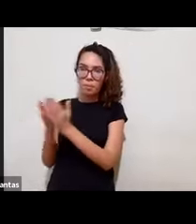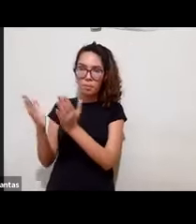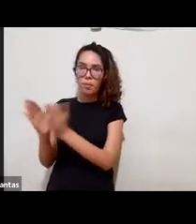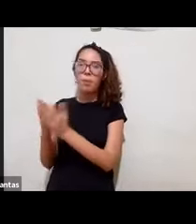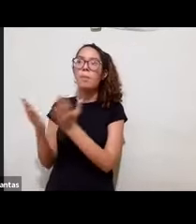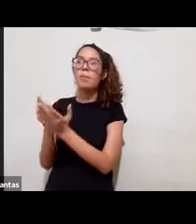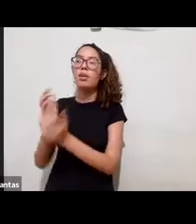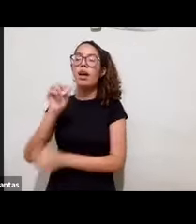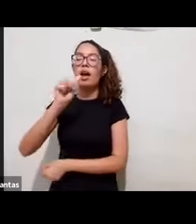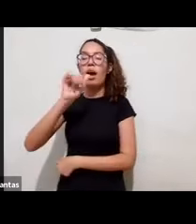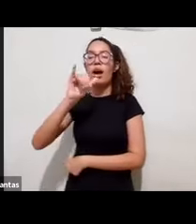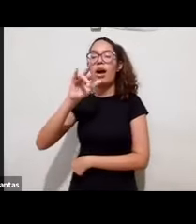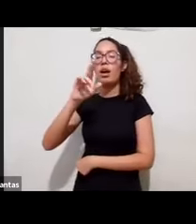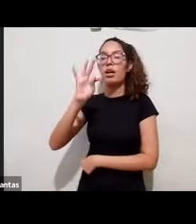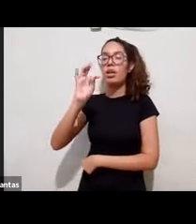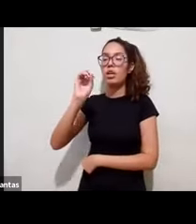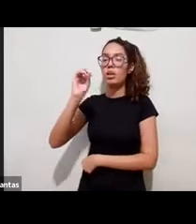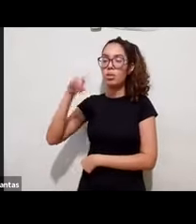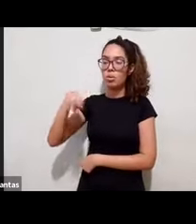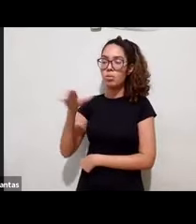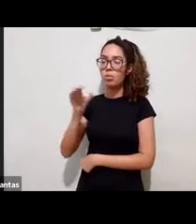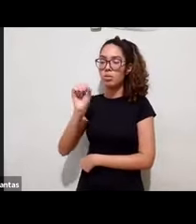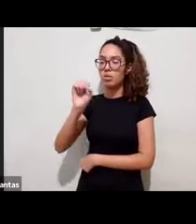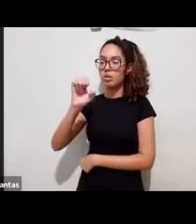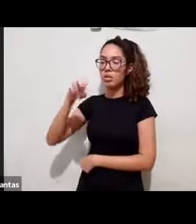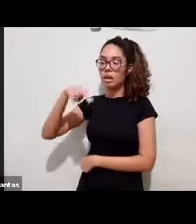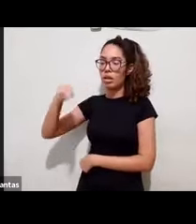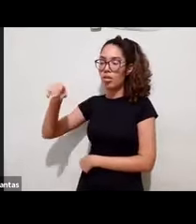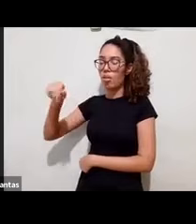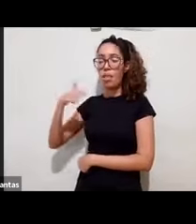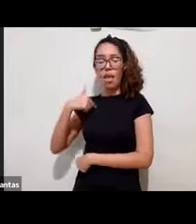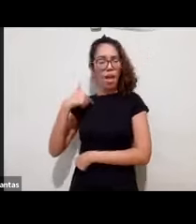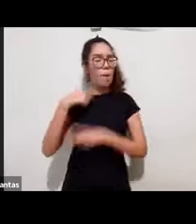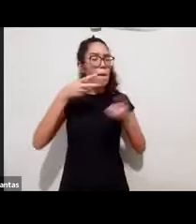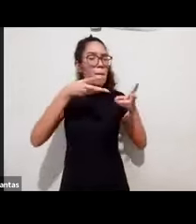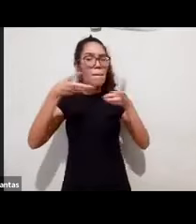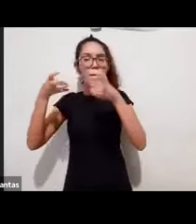Senna, e a gente vê uma perspectiva onde as pessoas estão privadas de